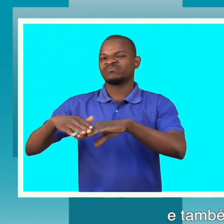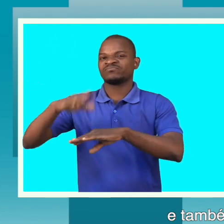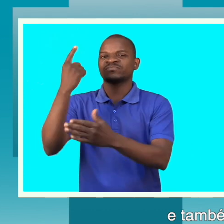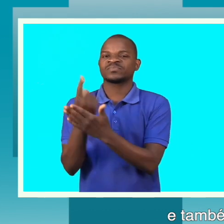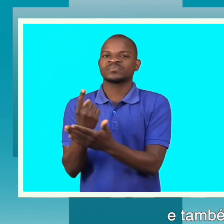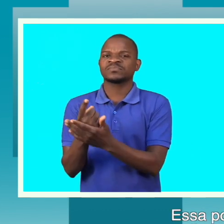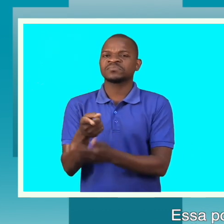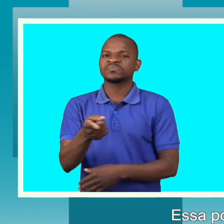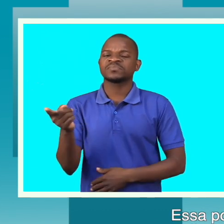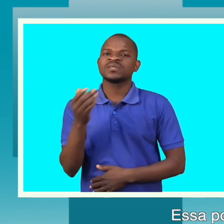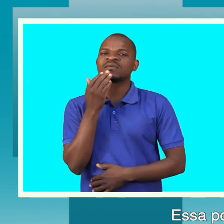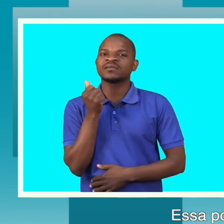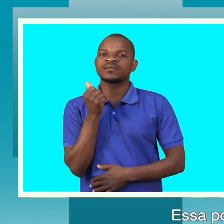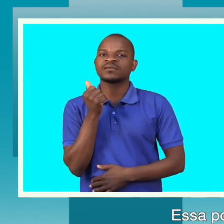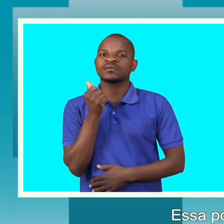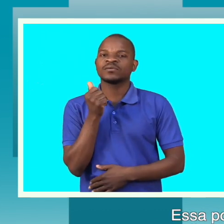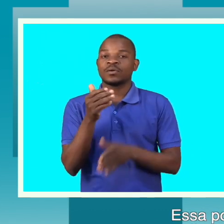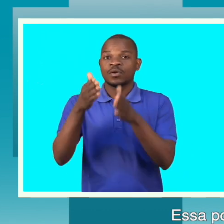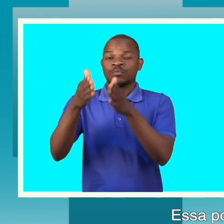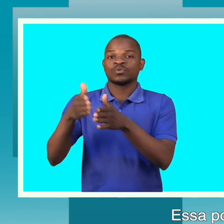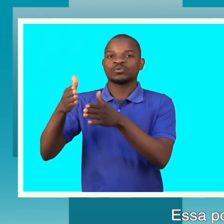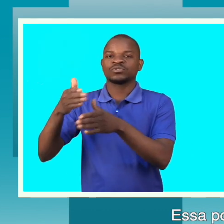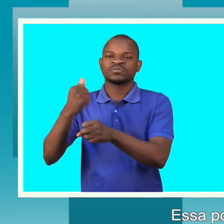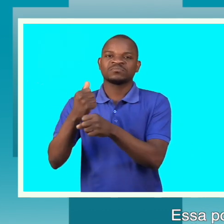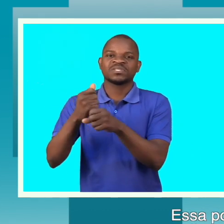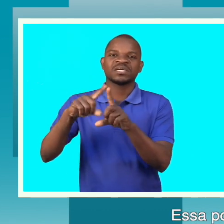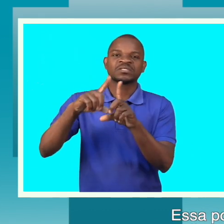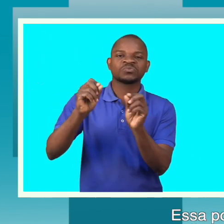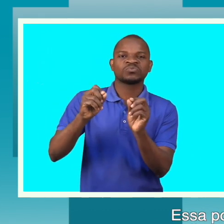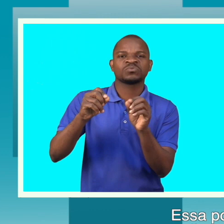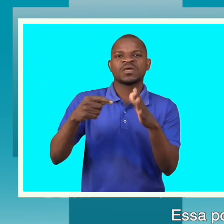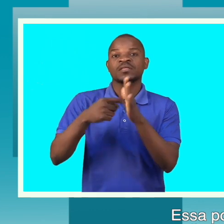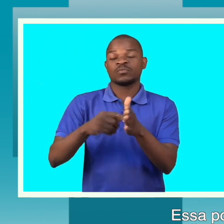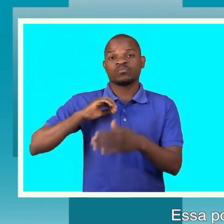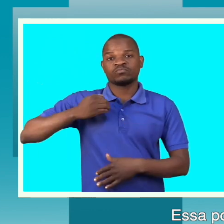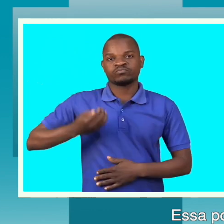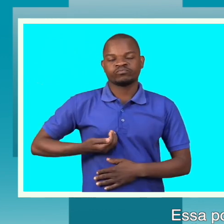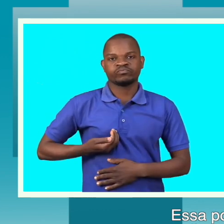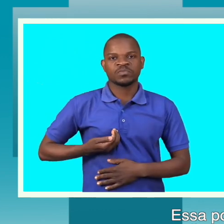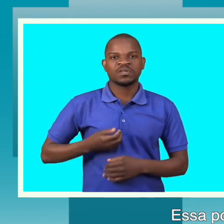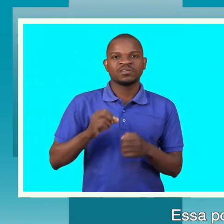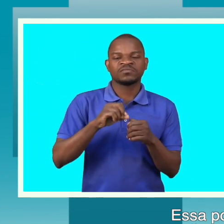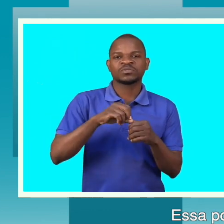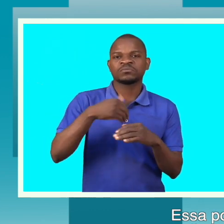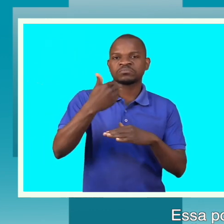-chave. Essa população-chave estamos a falar de pessoas, por exemplo, como mulheres que